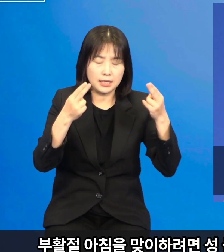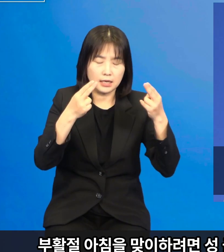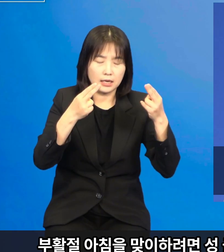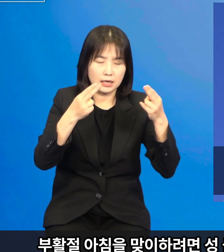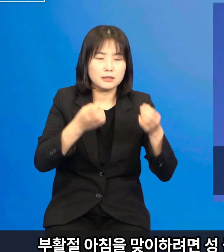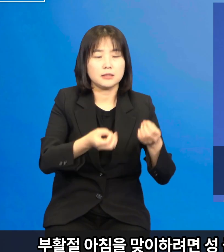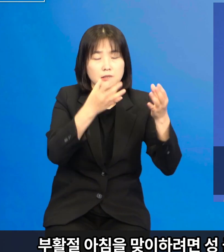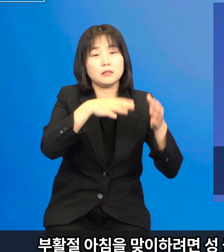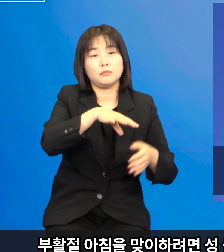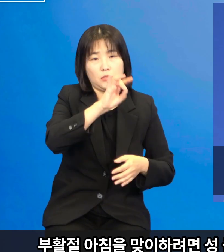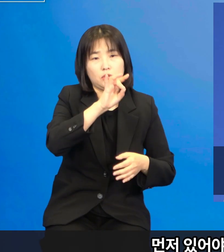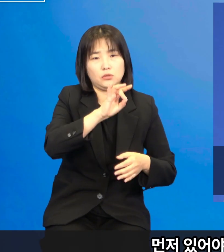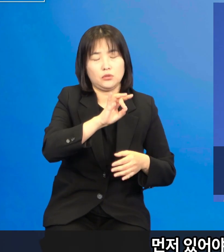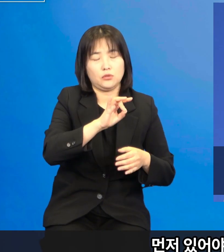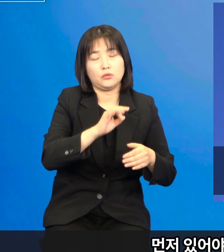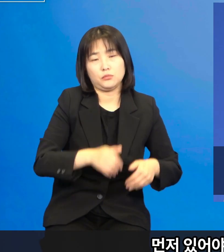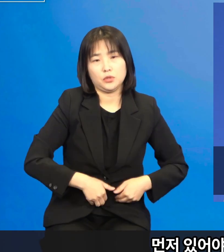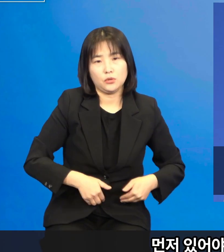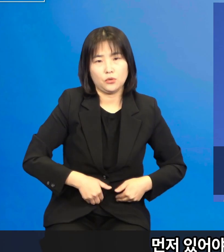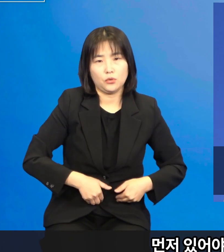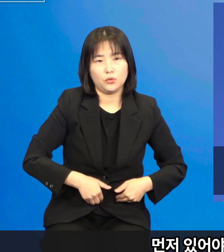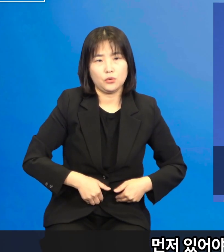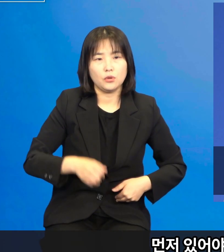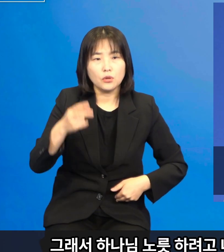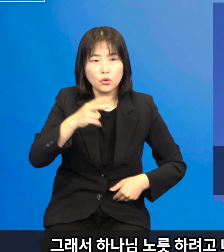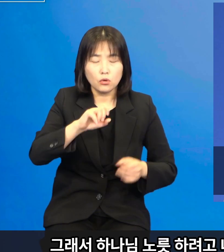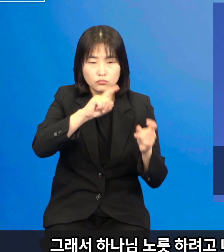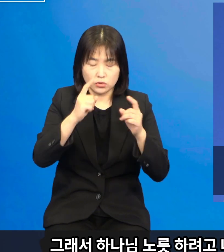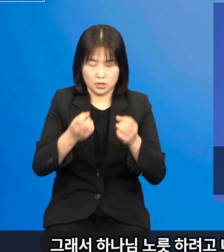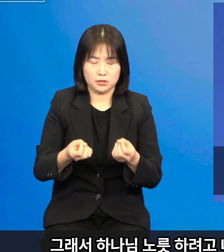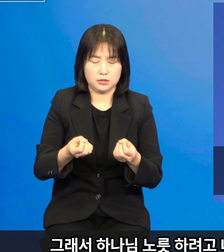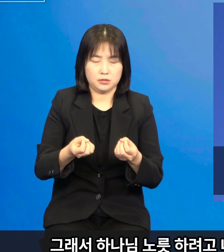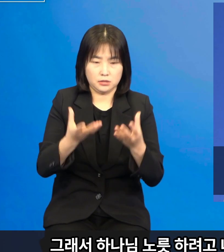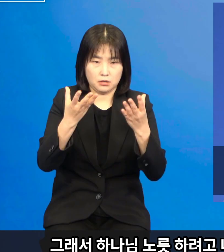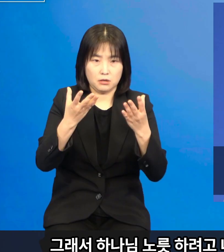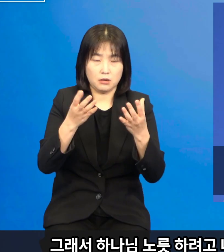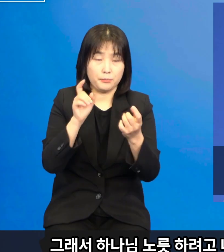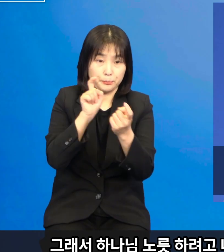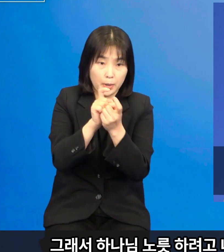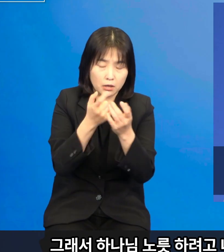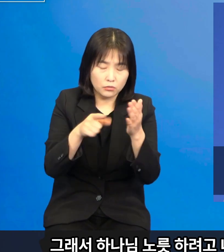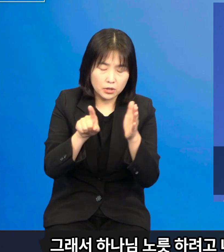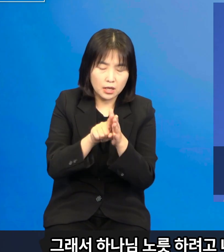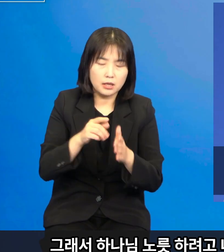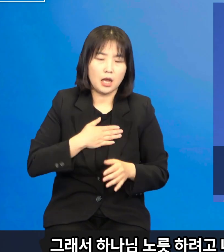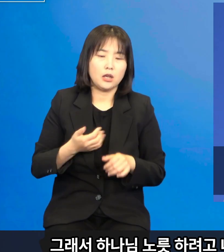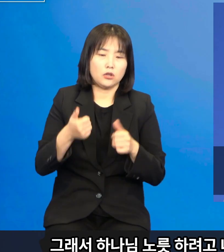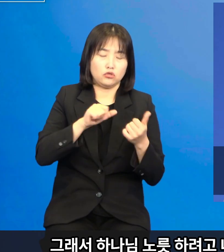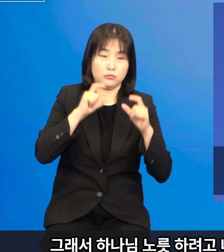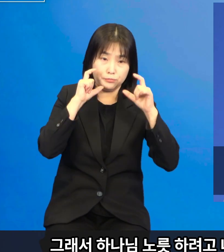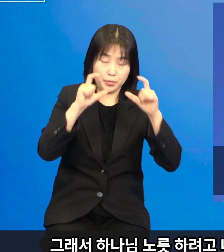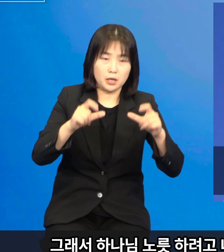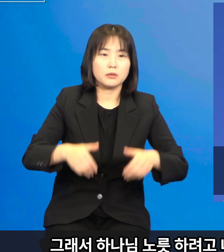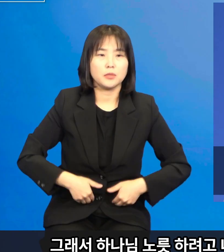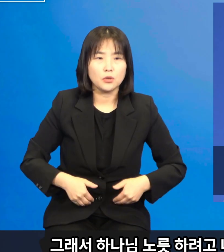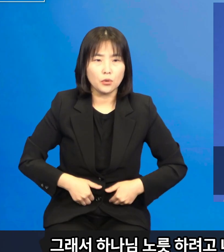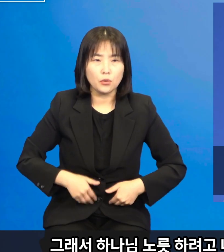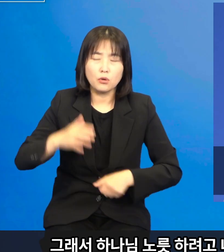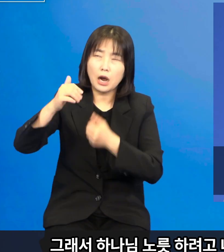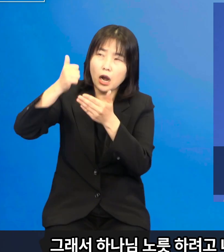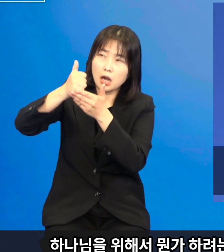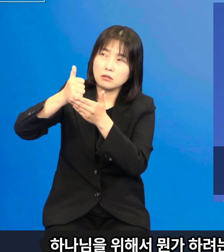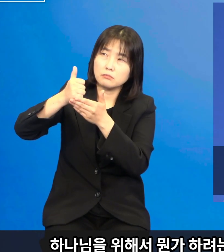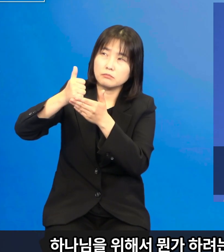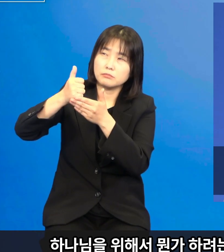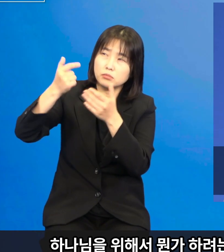성금요일, 자신의 십자가의 죽음이 먼저 있어야 된다는 거죠. 그래서 하나님 노릇하려고 내가 마치 무엇인가 된